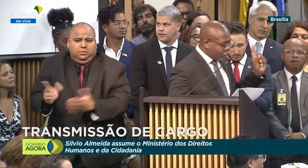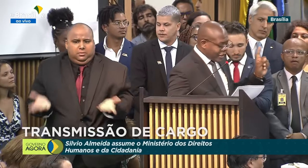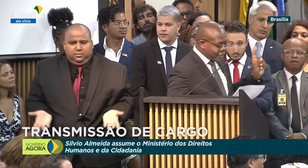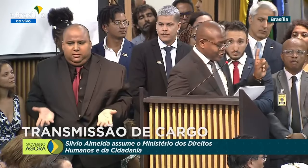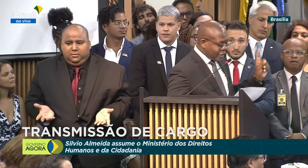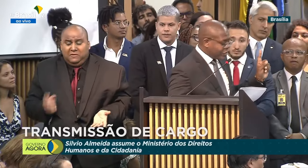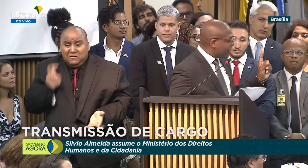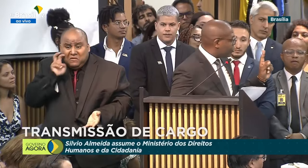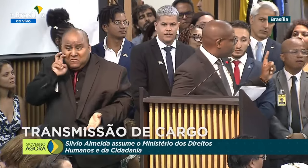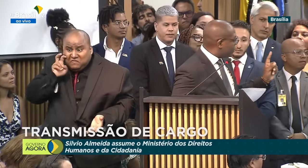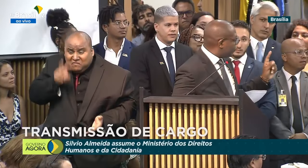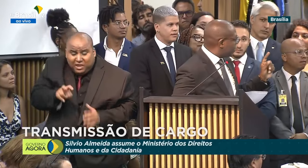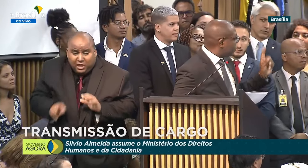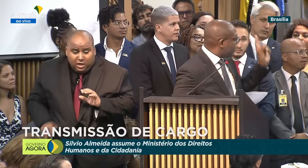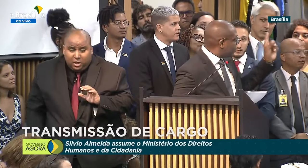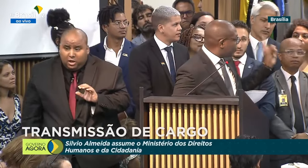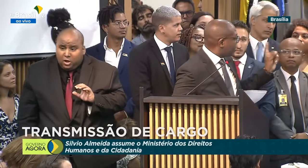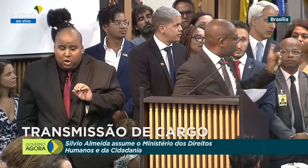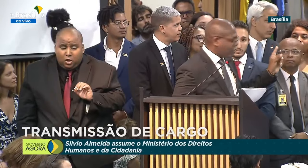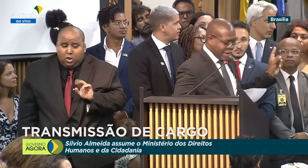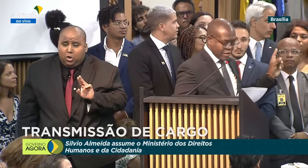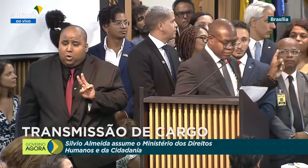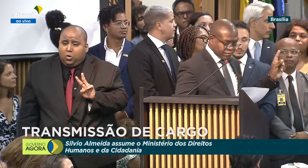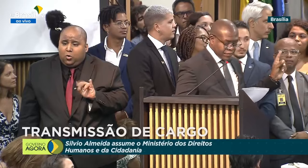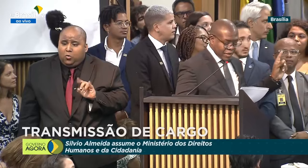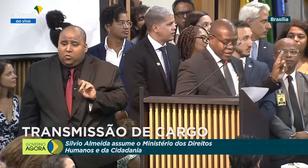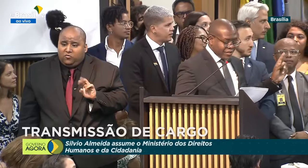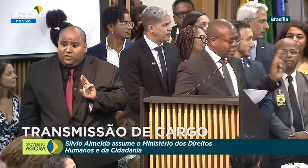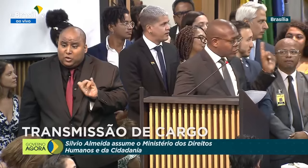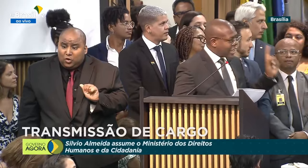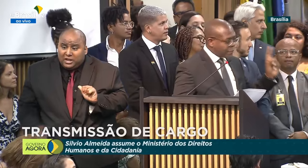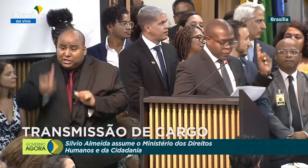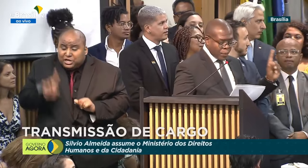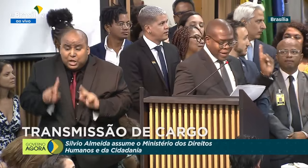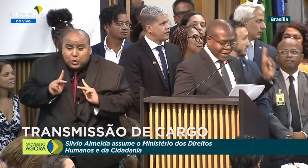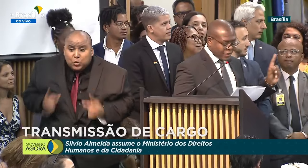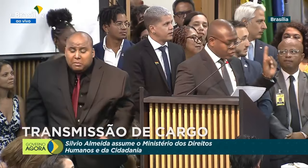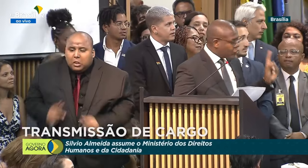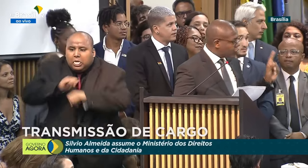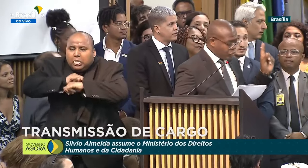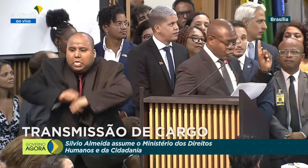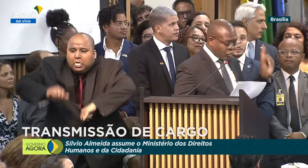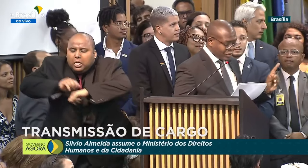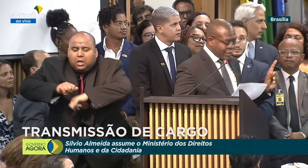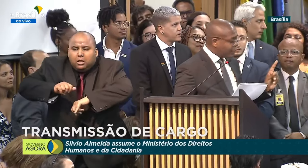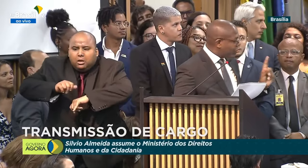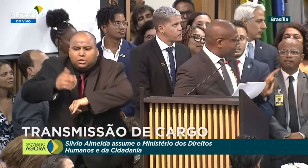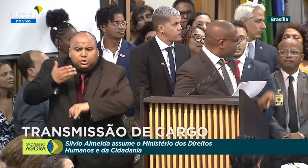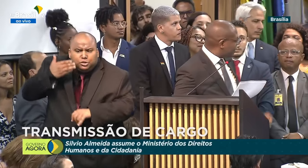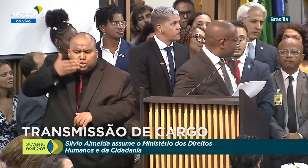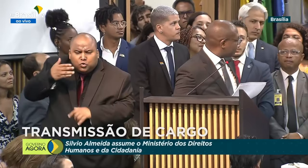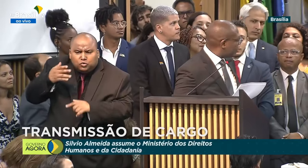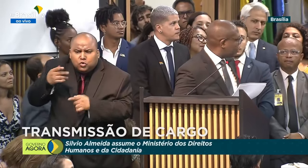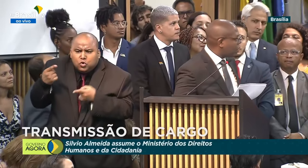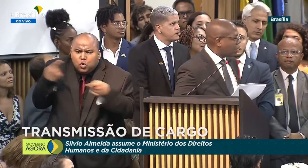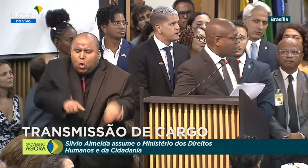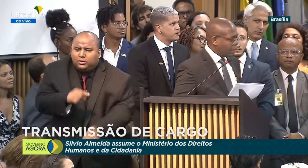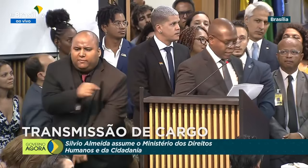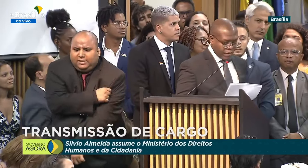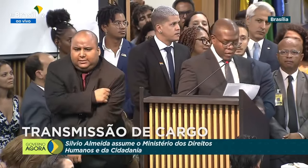ao cão de ver a ouvidoria Nacional direitos humanos e você vivenciou isso meu caro sendo usado para propagar discursos contra a política de